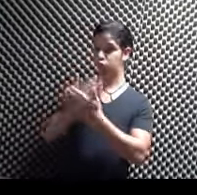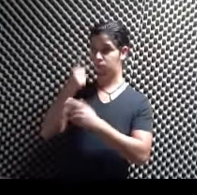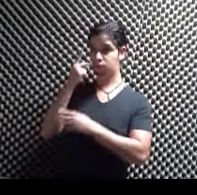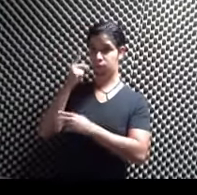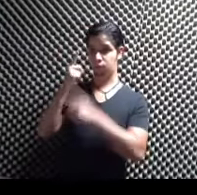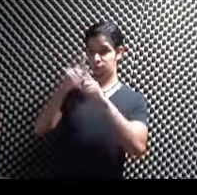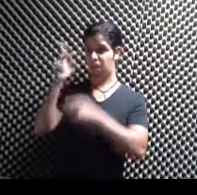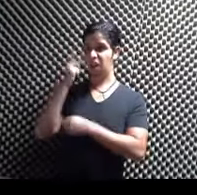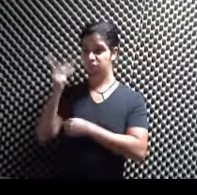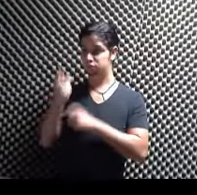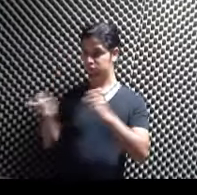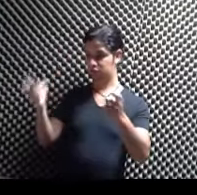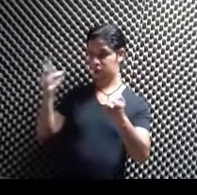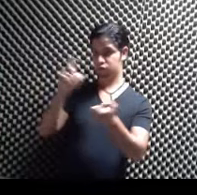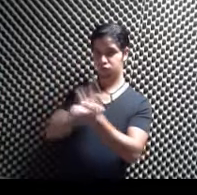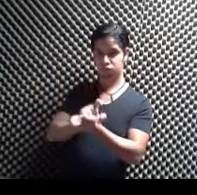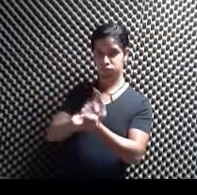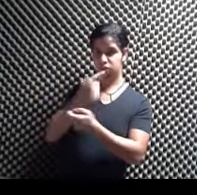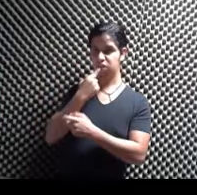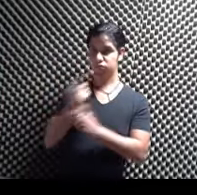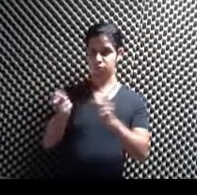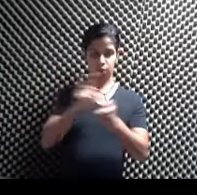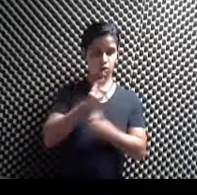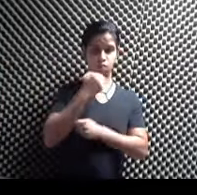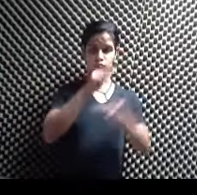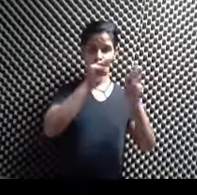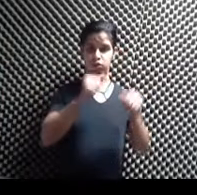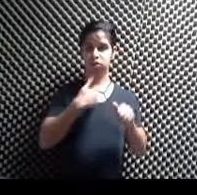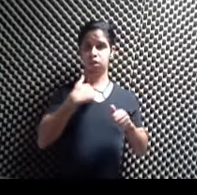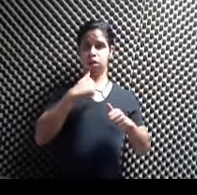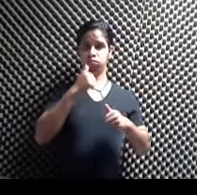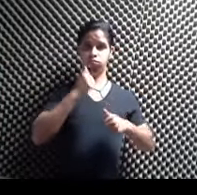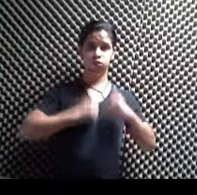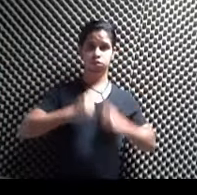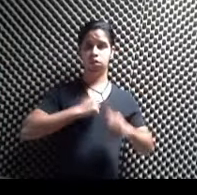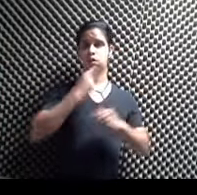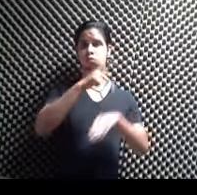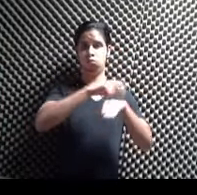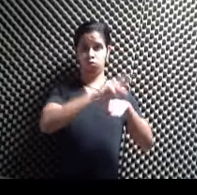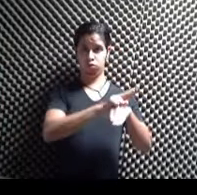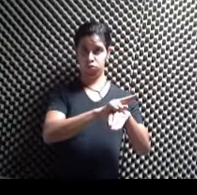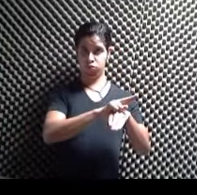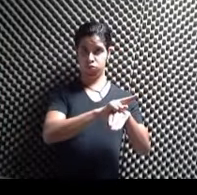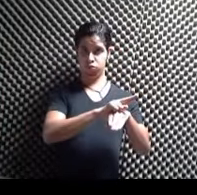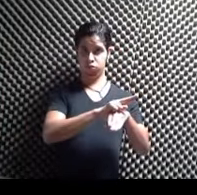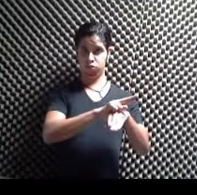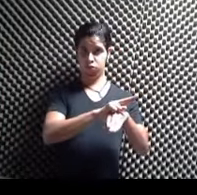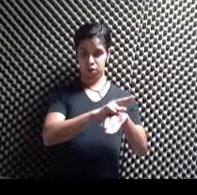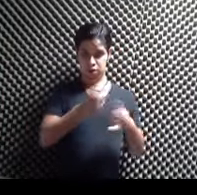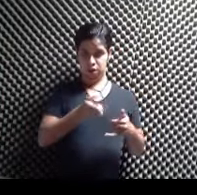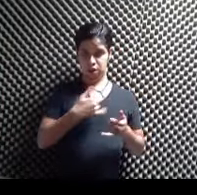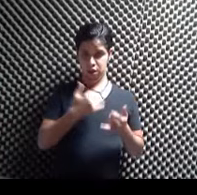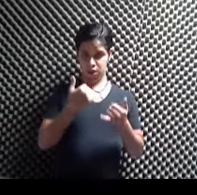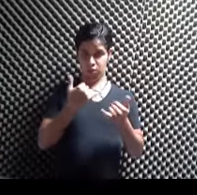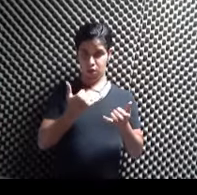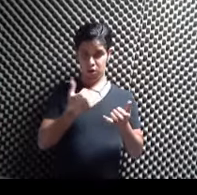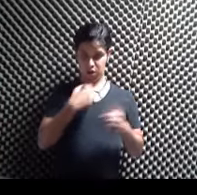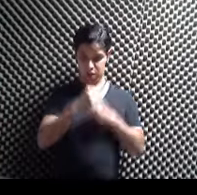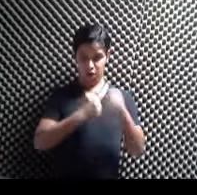Porque 10 años celebrándose en el Museo de Arte de Puerto Rico. Y entonces el año undécimo, o el año